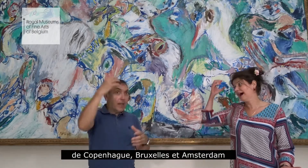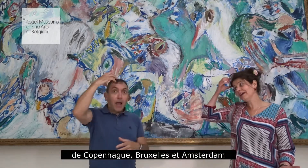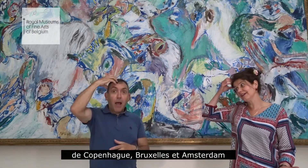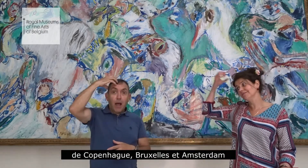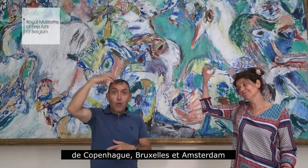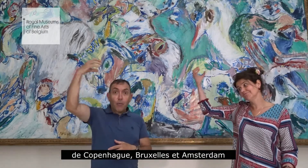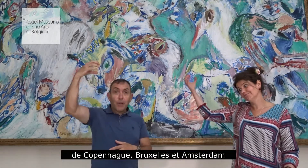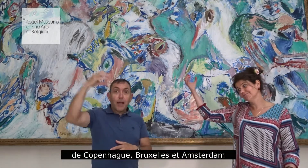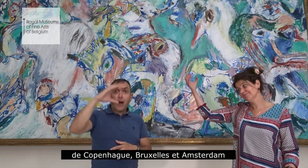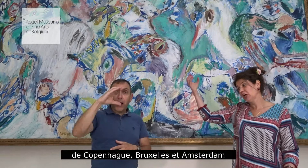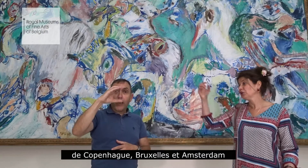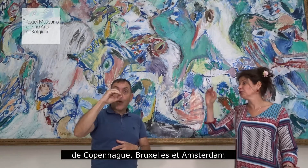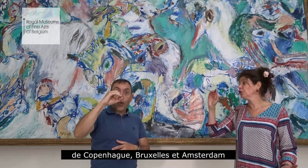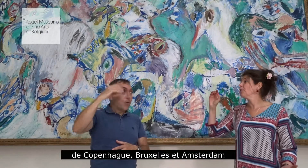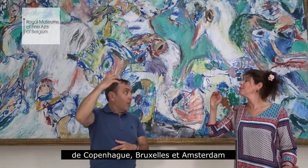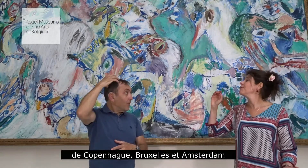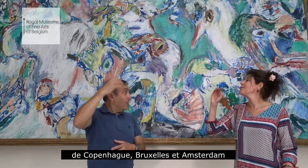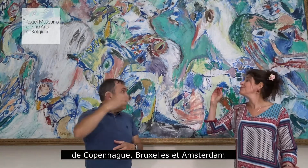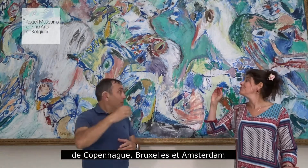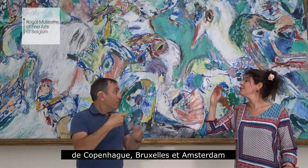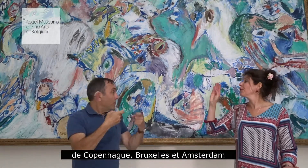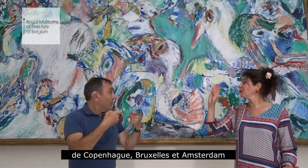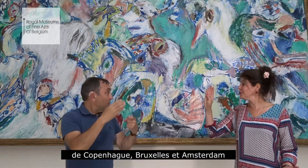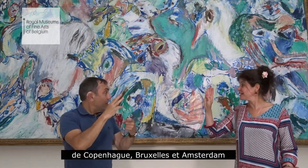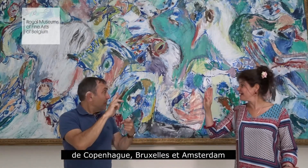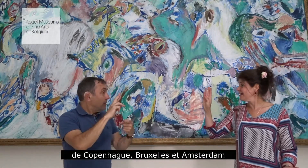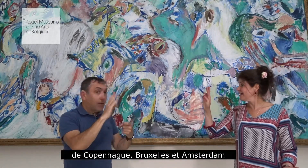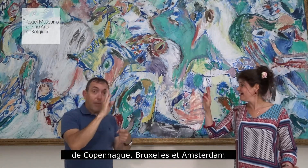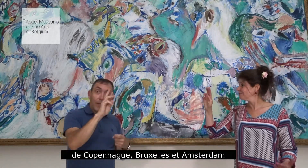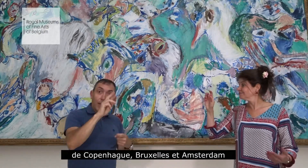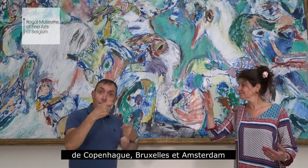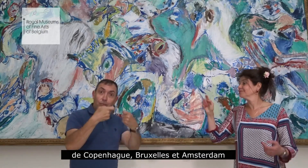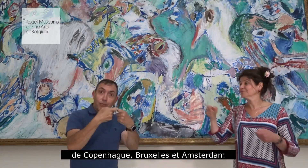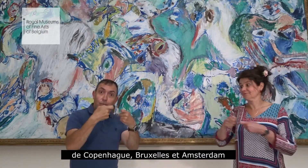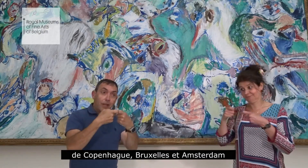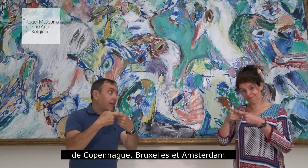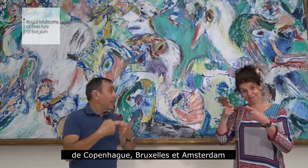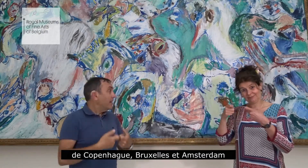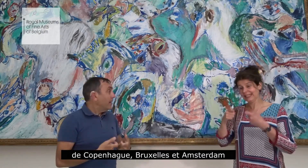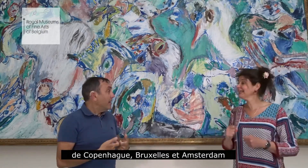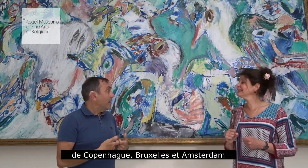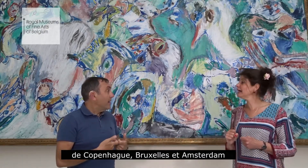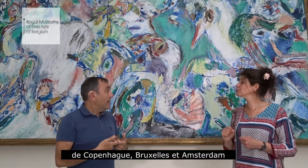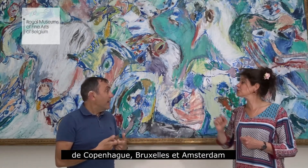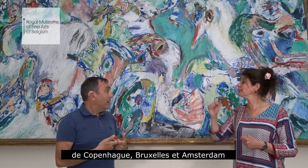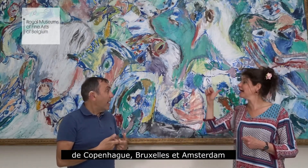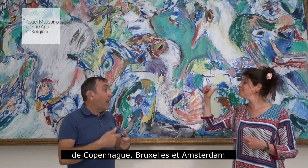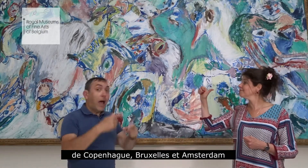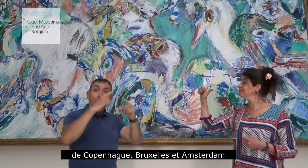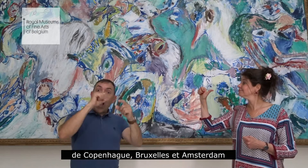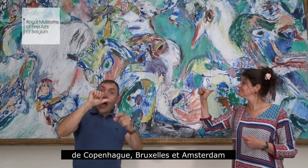Copenhague, de Bruxelles et d'Amsterdam.